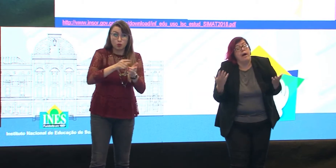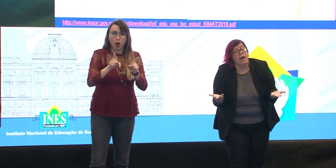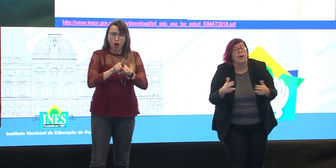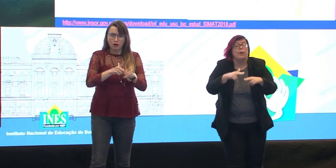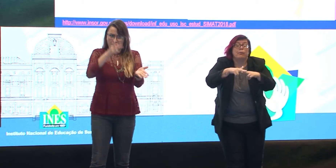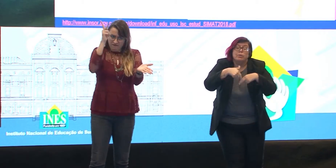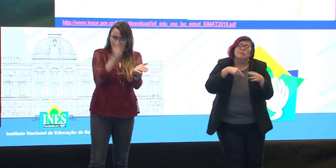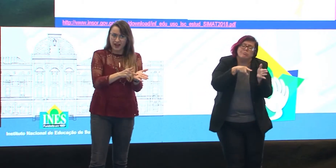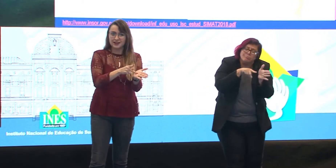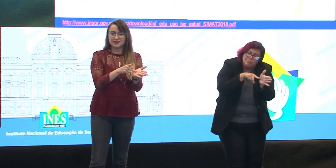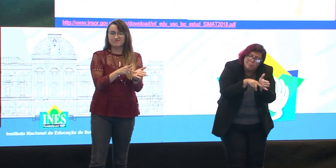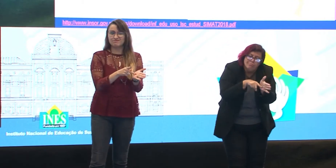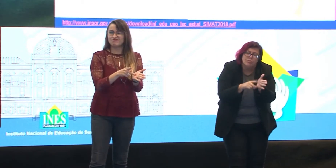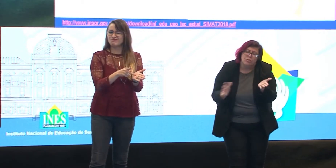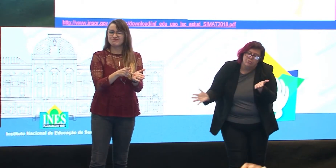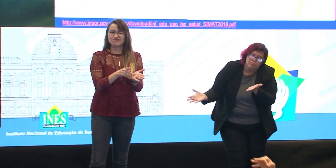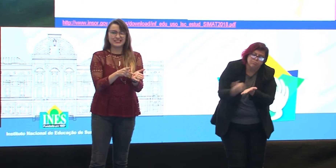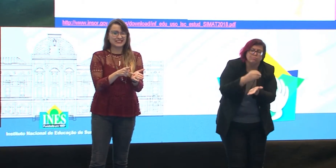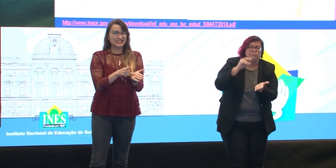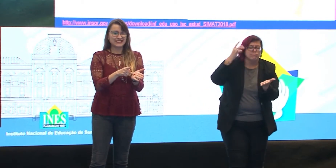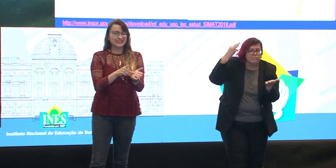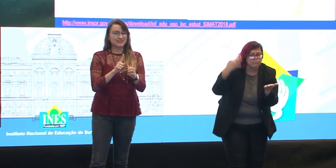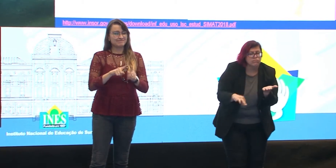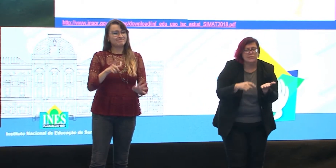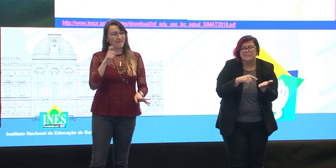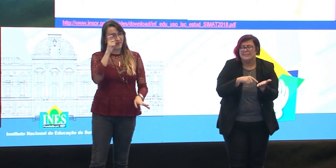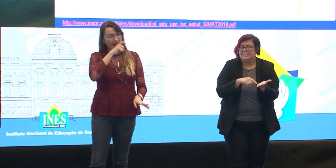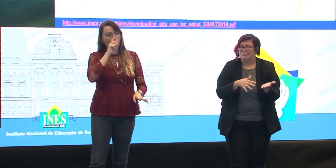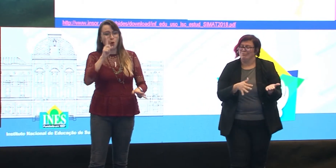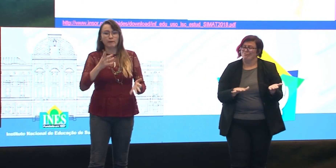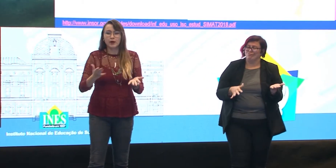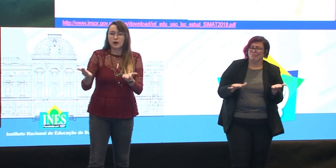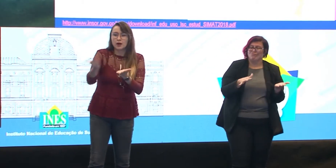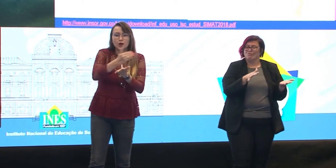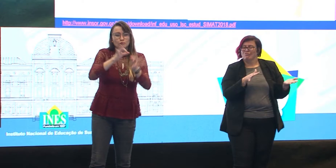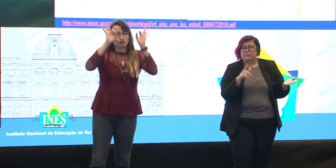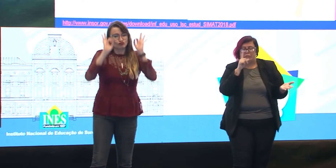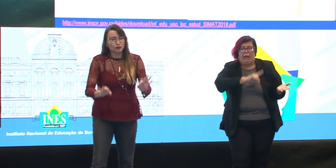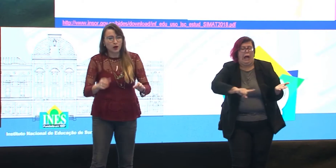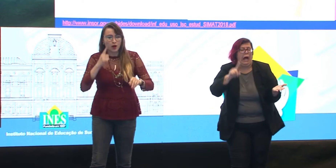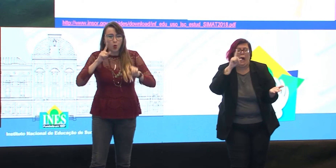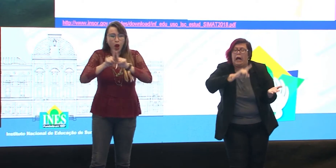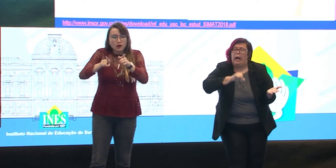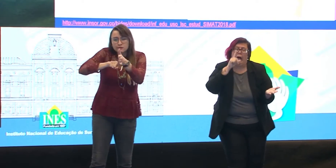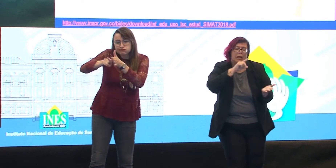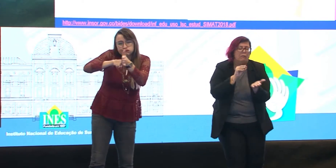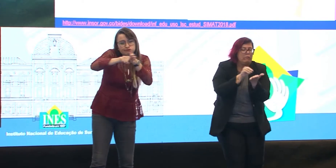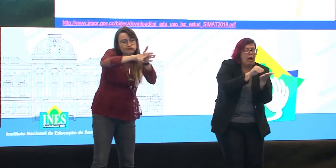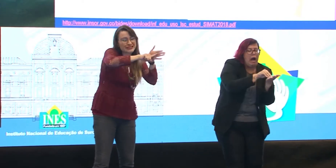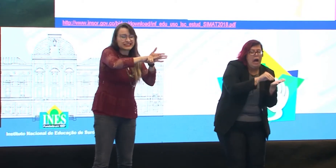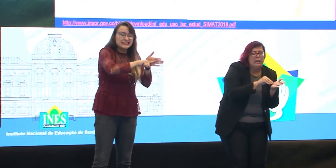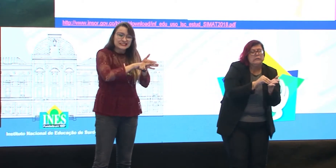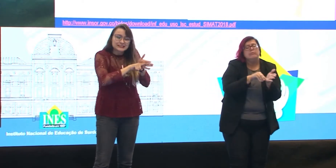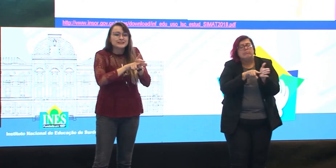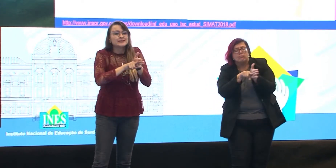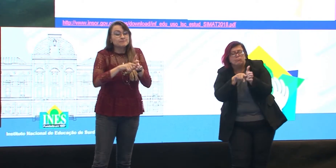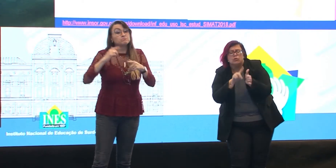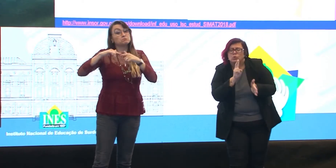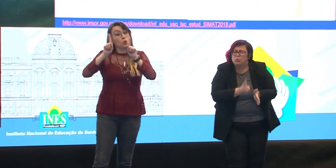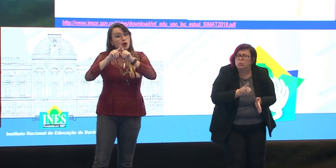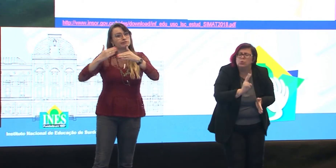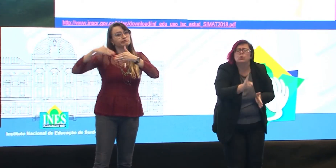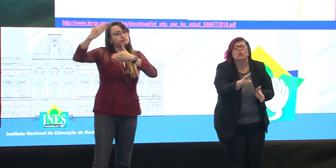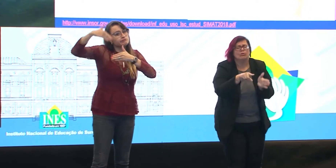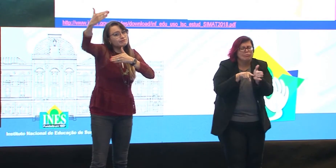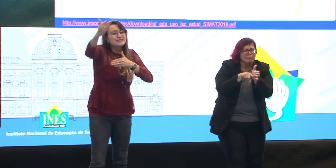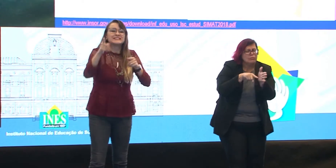a gente tem uma dificuldade de coleta de dados, então a gente não consegue também afirmar com precisão, né,